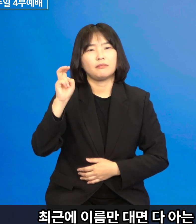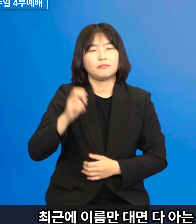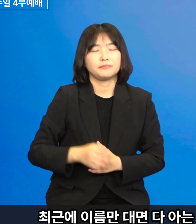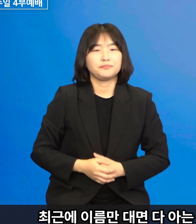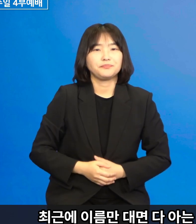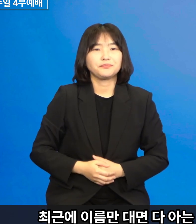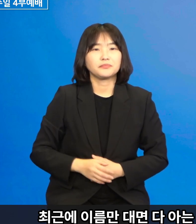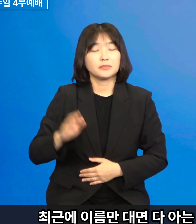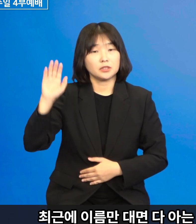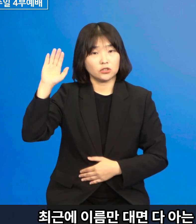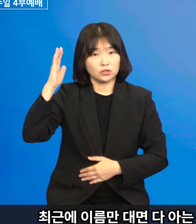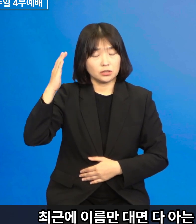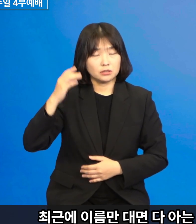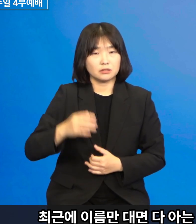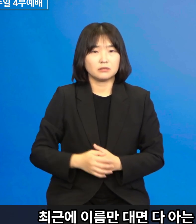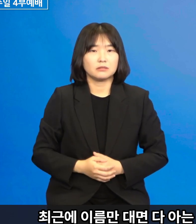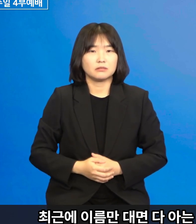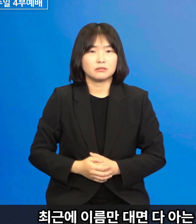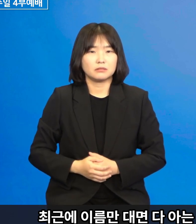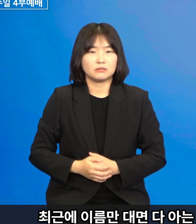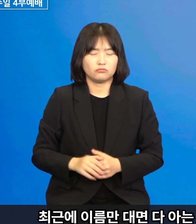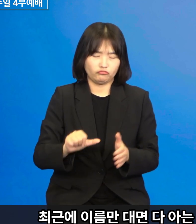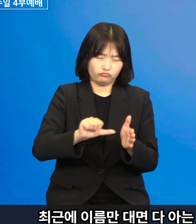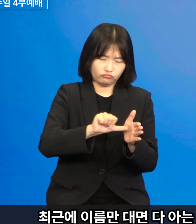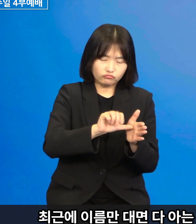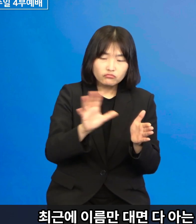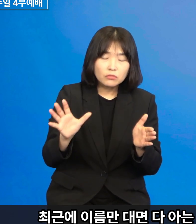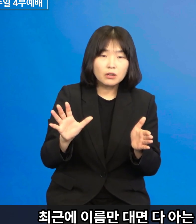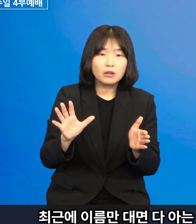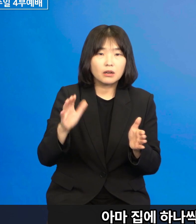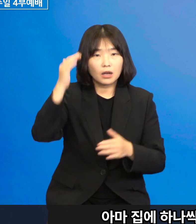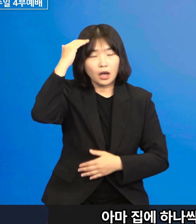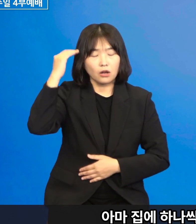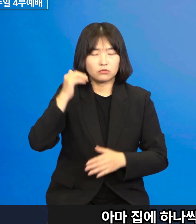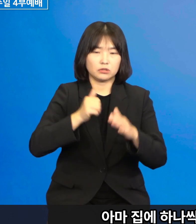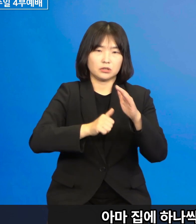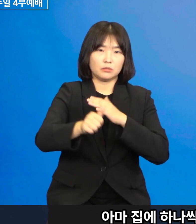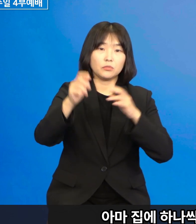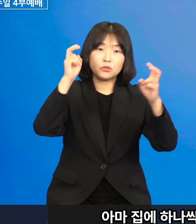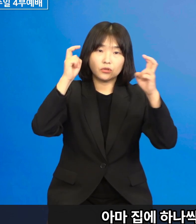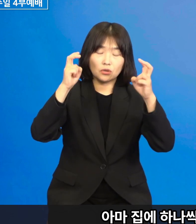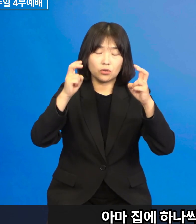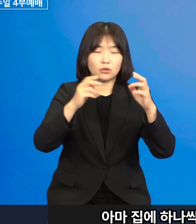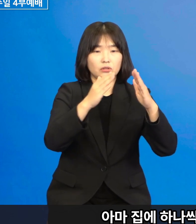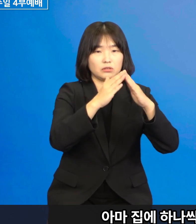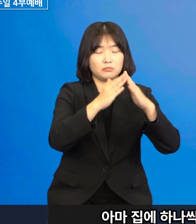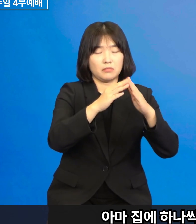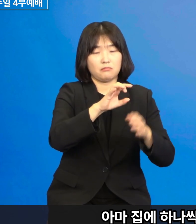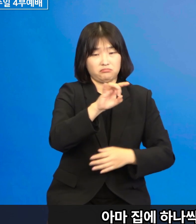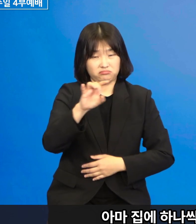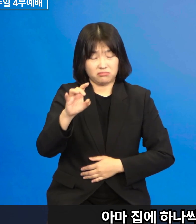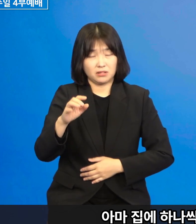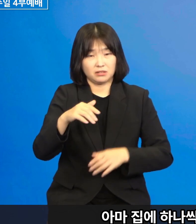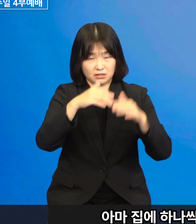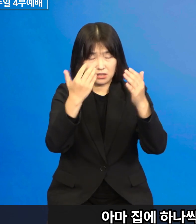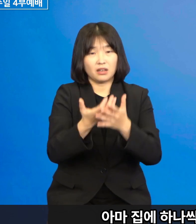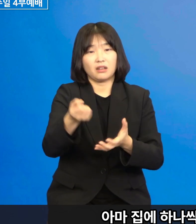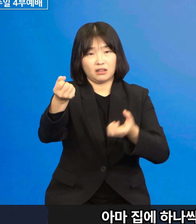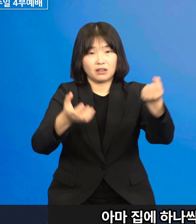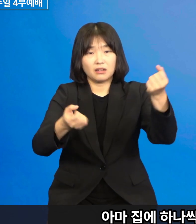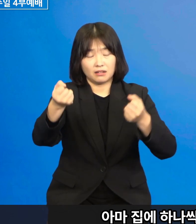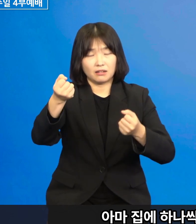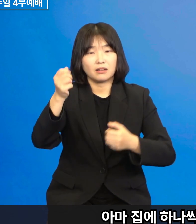최근에 이름만 대면 다 아는 여러분들의 그 우리나라 대표 기업, 아마 집에 하나씩 물건 다 있으실 겁니다.